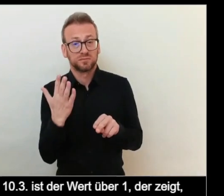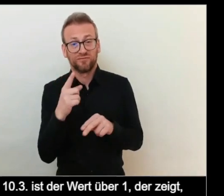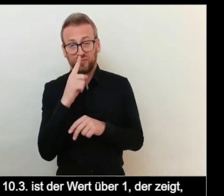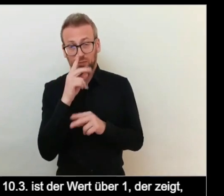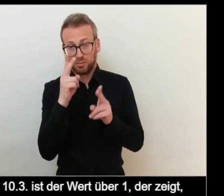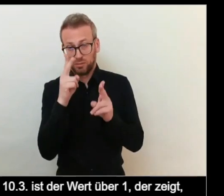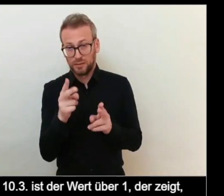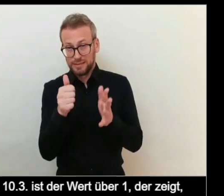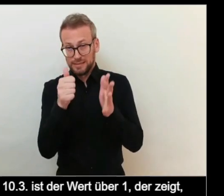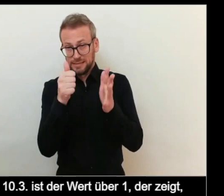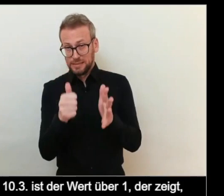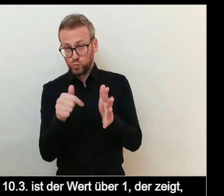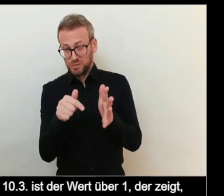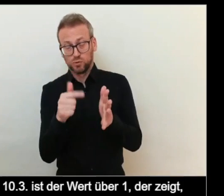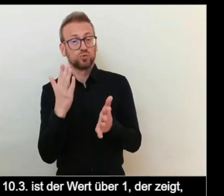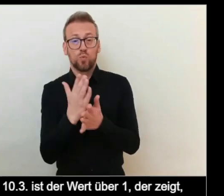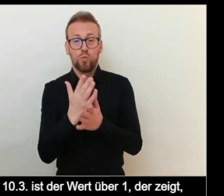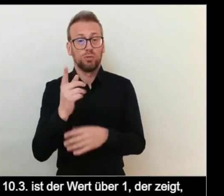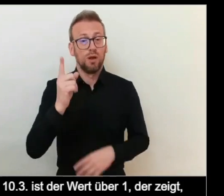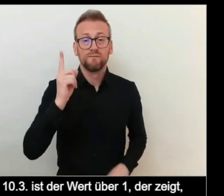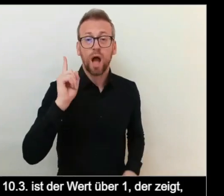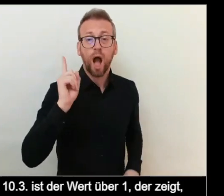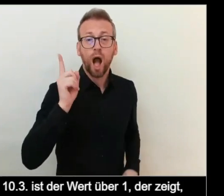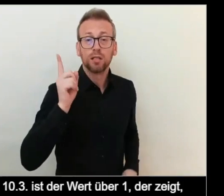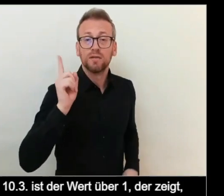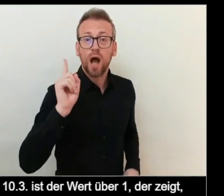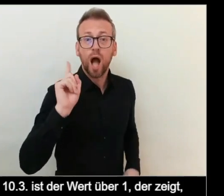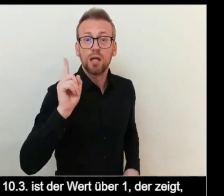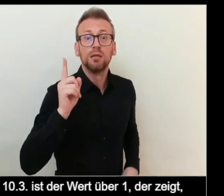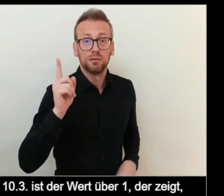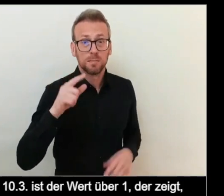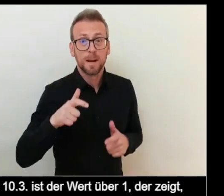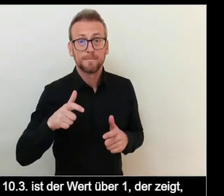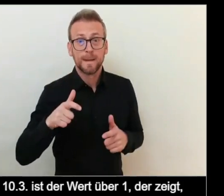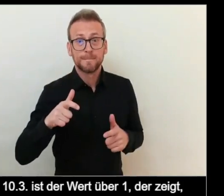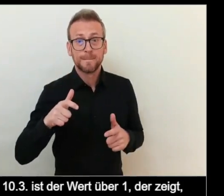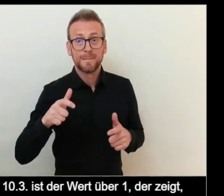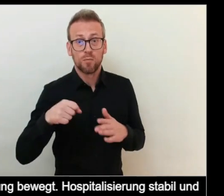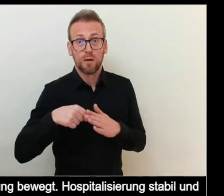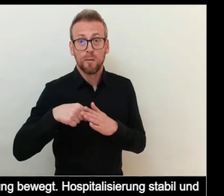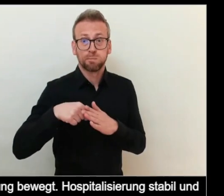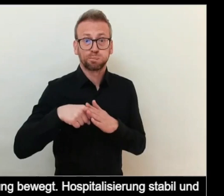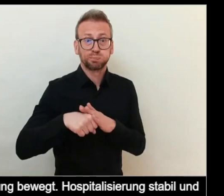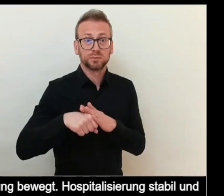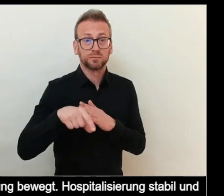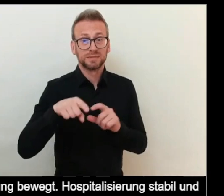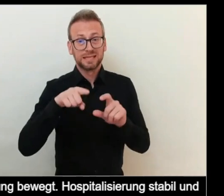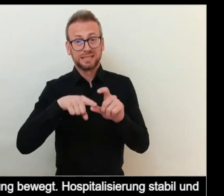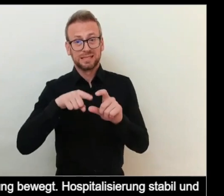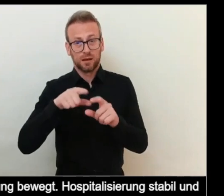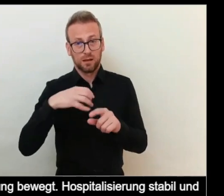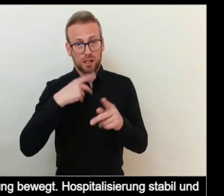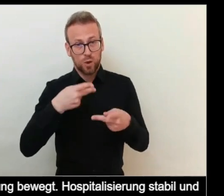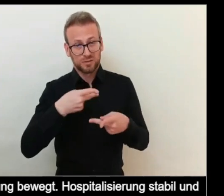sagen, weshalb wir dort aktuell bei den 16- bis 19-Jährigen eine Inzidenz haben, die doppelt so hoch ist wie in der Bevölkerung insgesamt mit